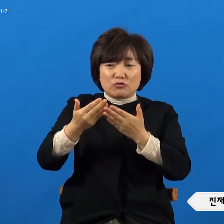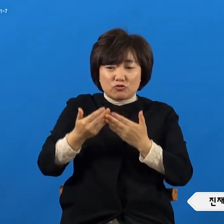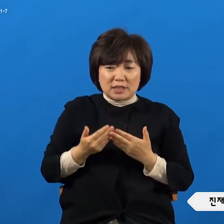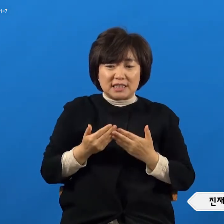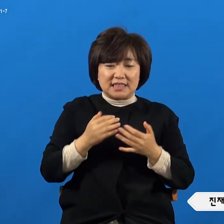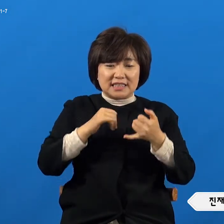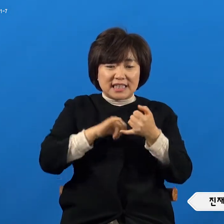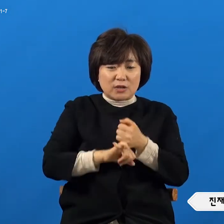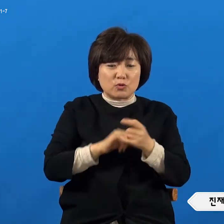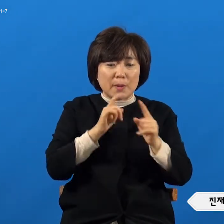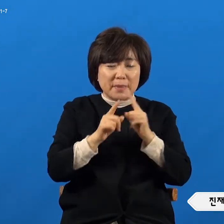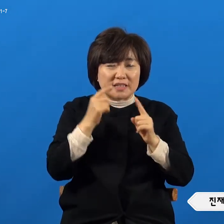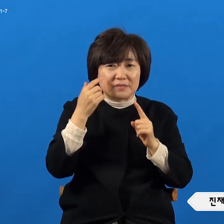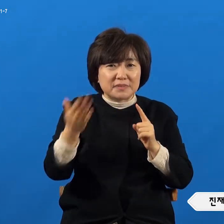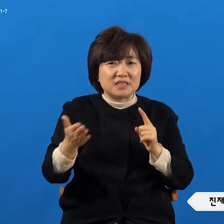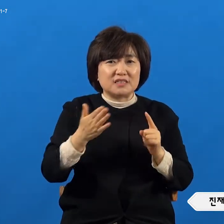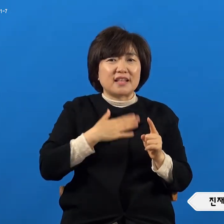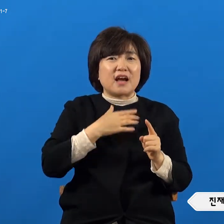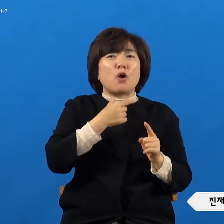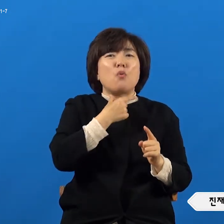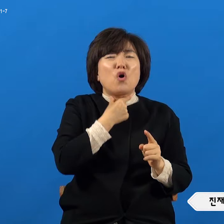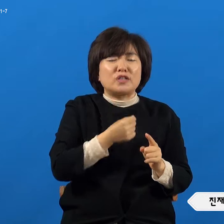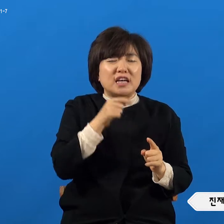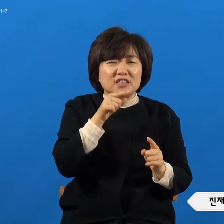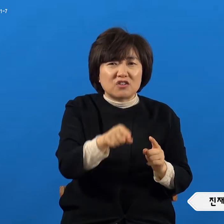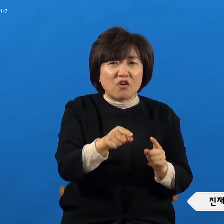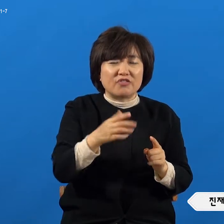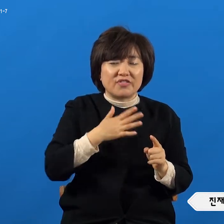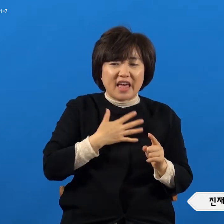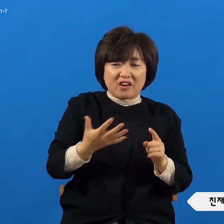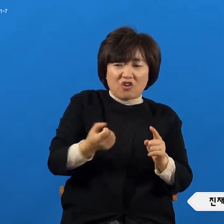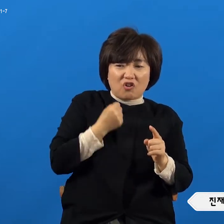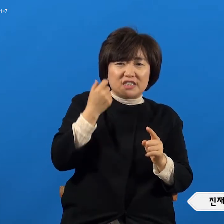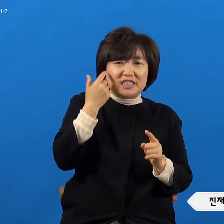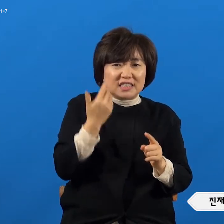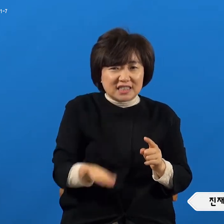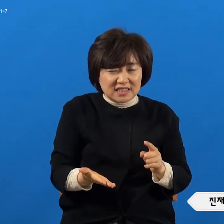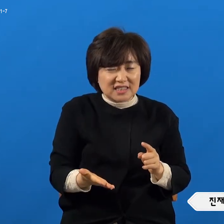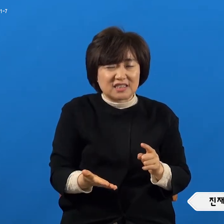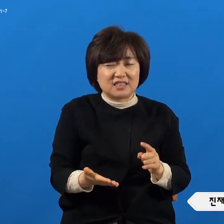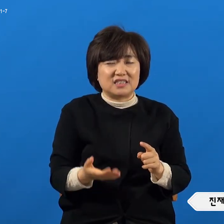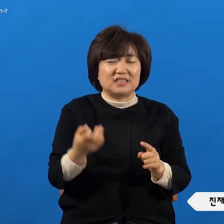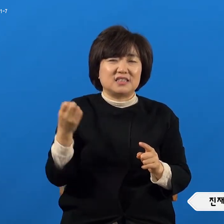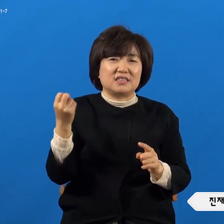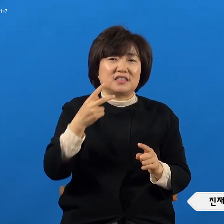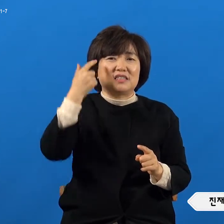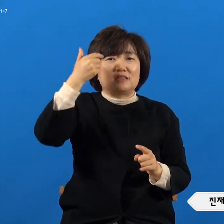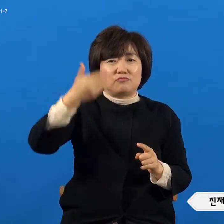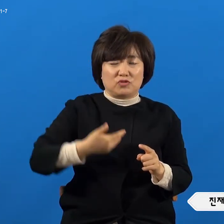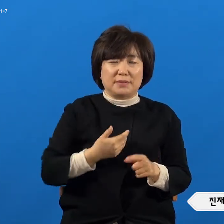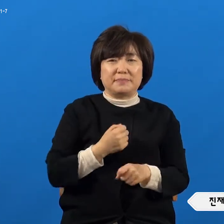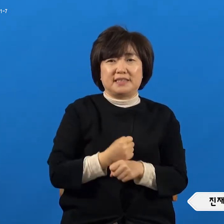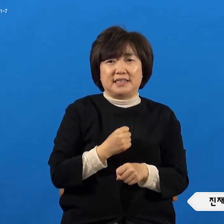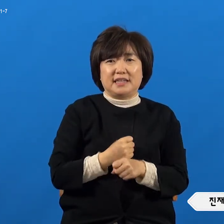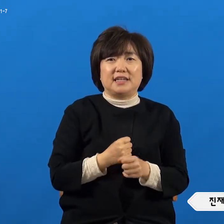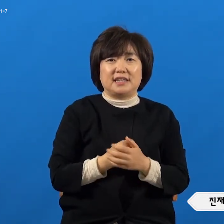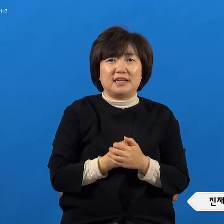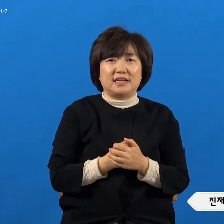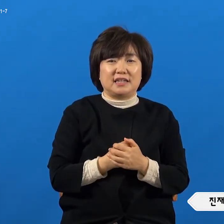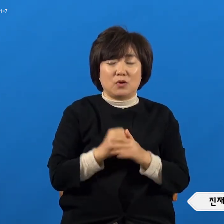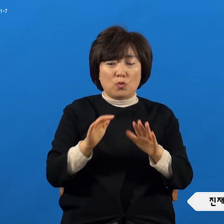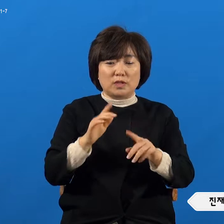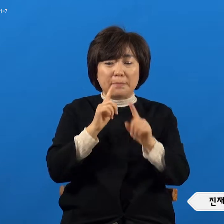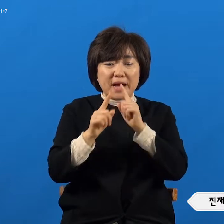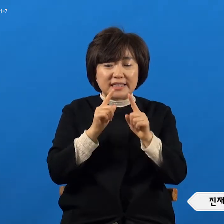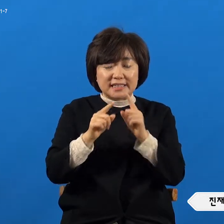말씀인지 내가 원하는 내 것인지 라는 질문을 던져봅니다. 오늘 본문에